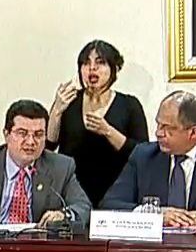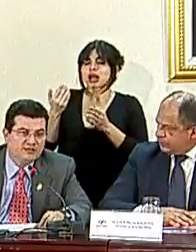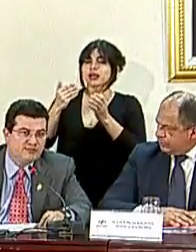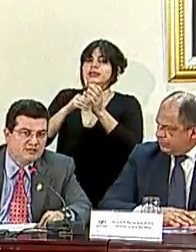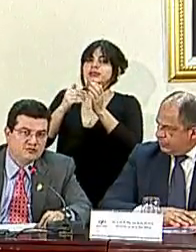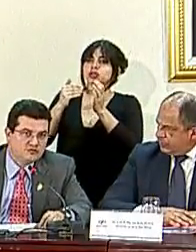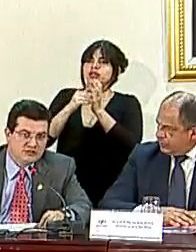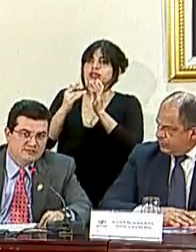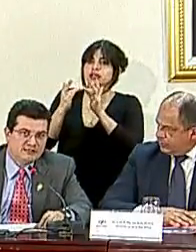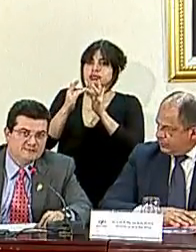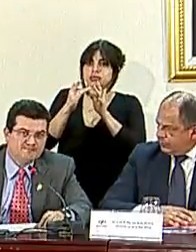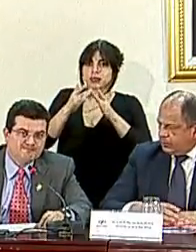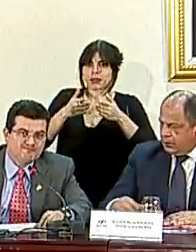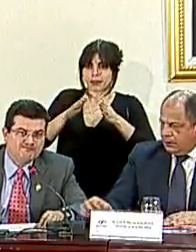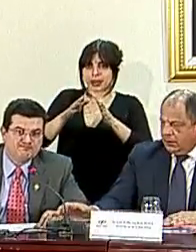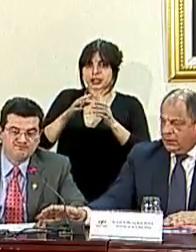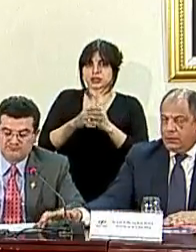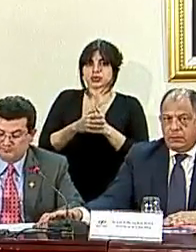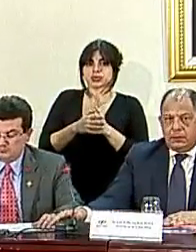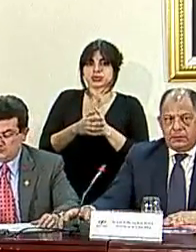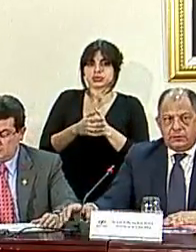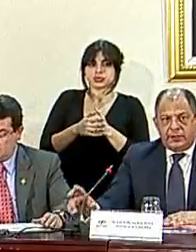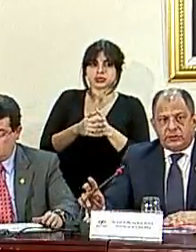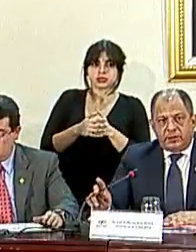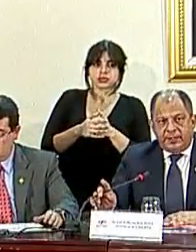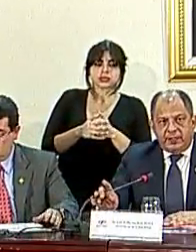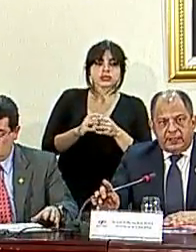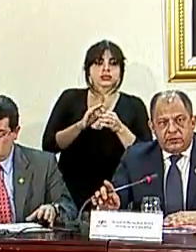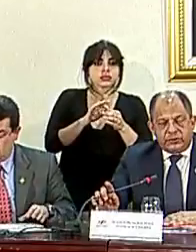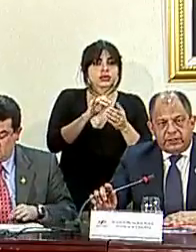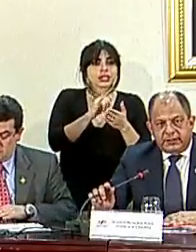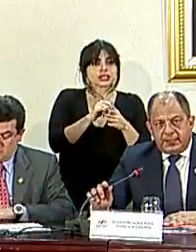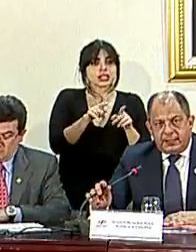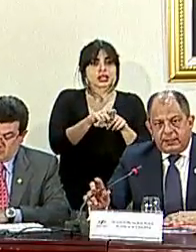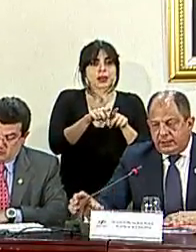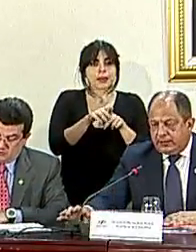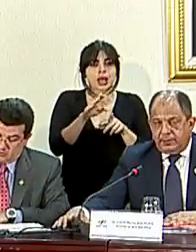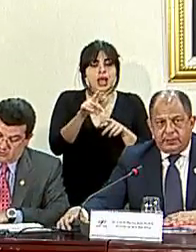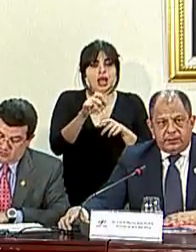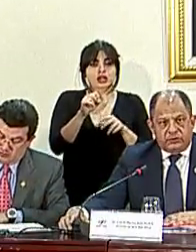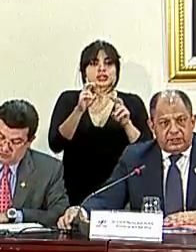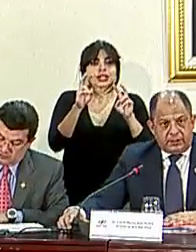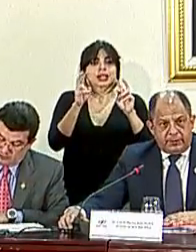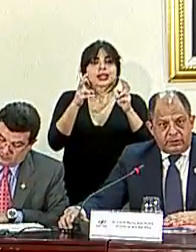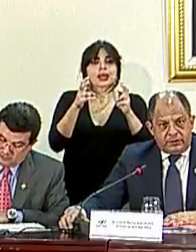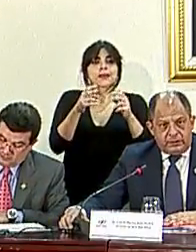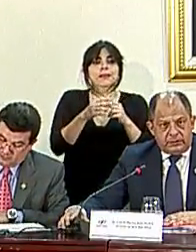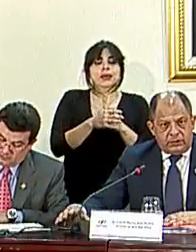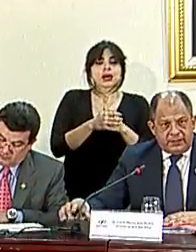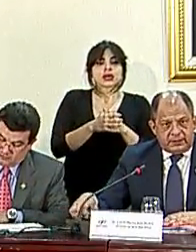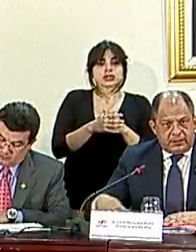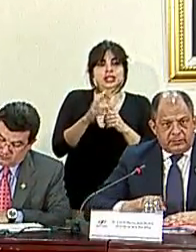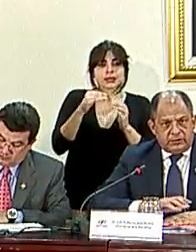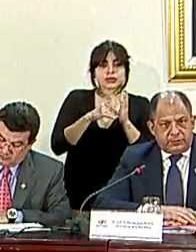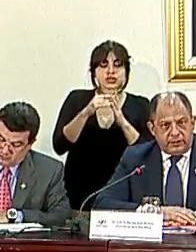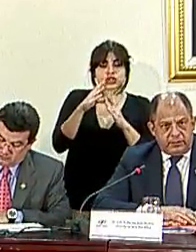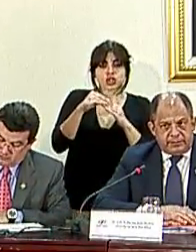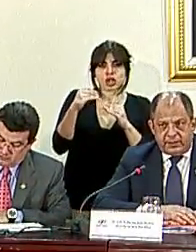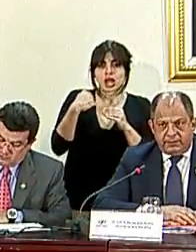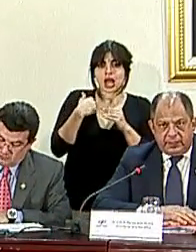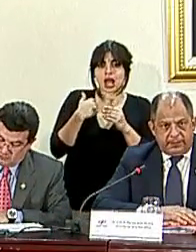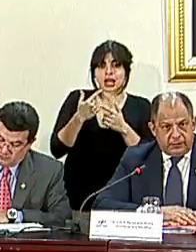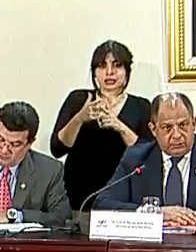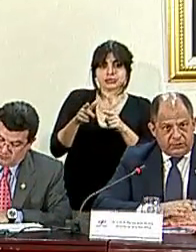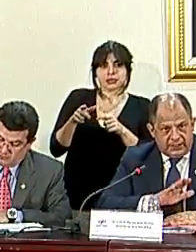restablecer pasos y demás. Sobre esto también, Carlos, está el tema de los 30 millones de dólares que tenemos